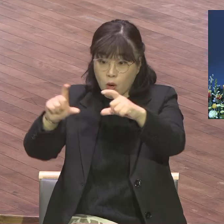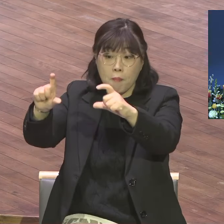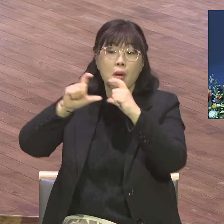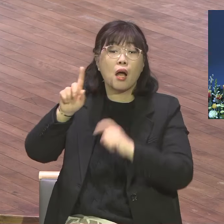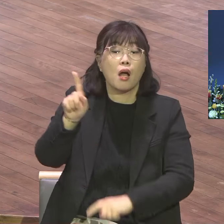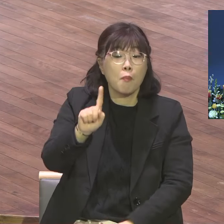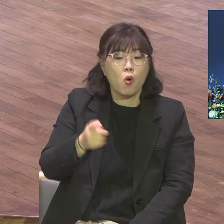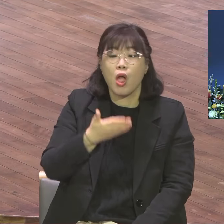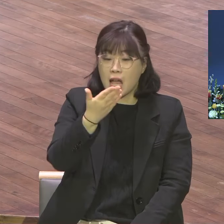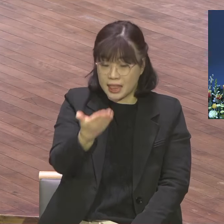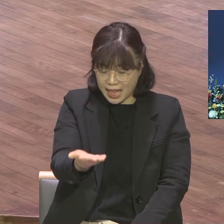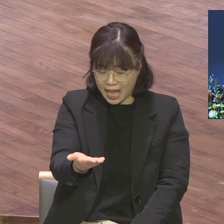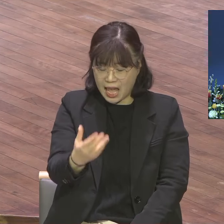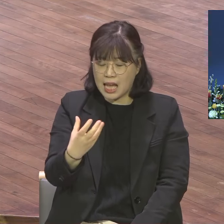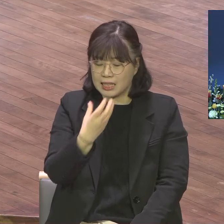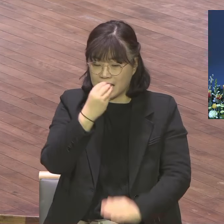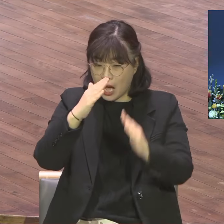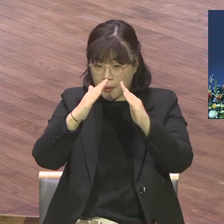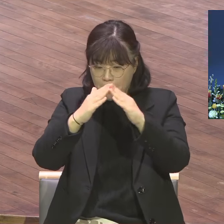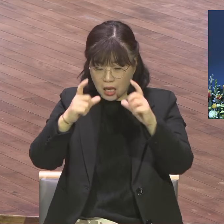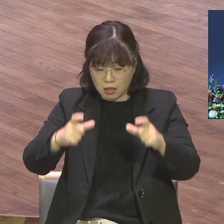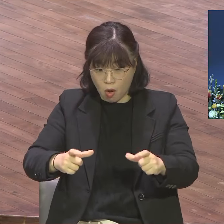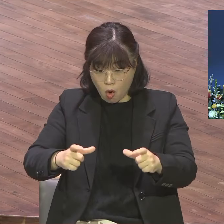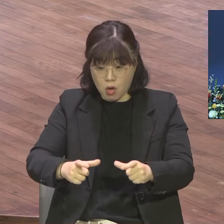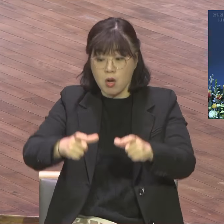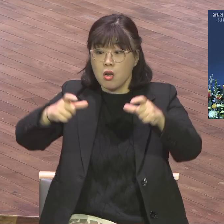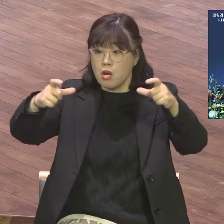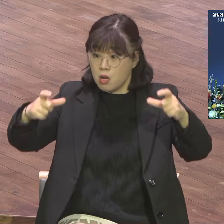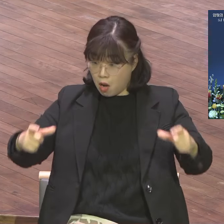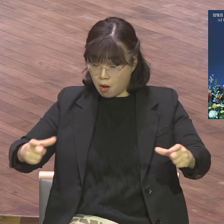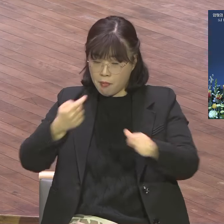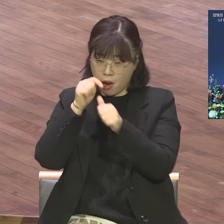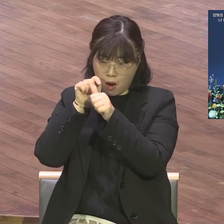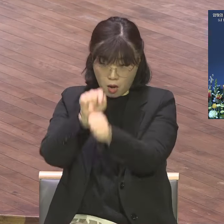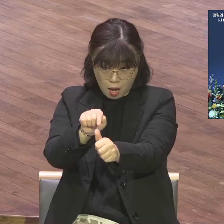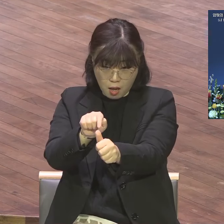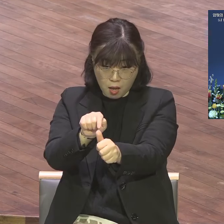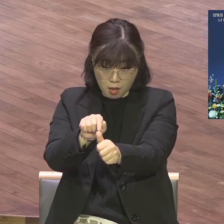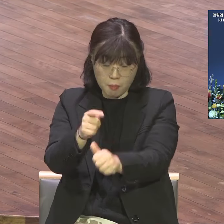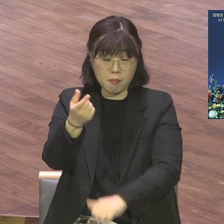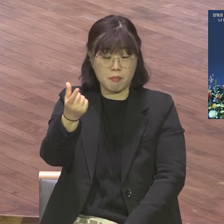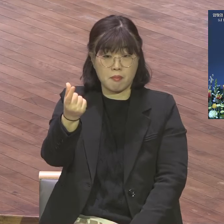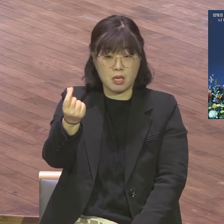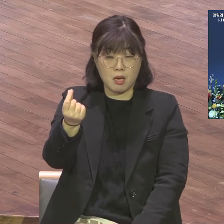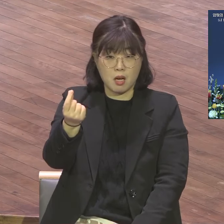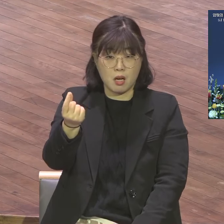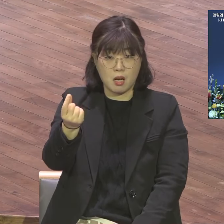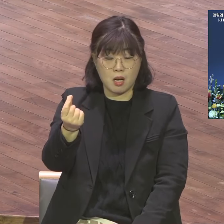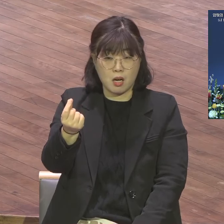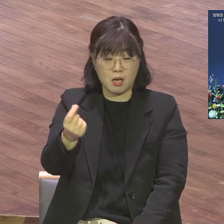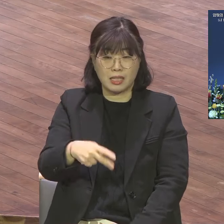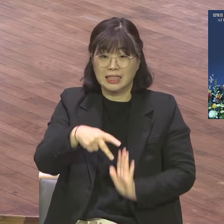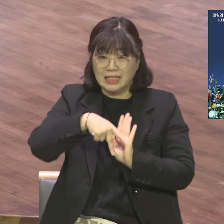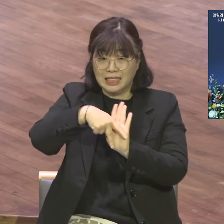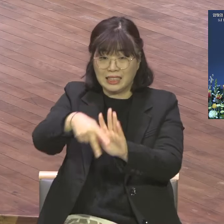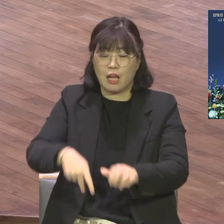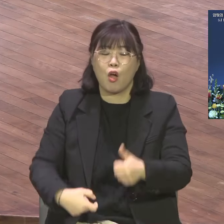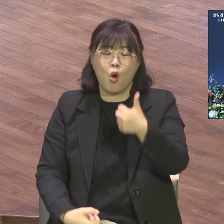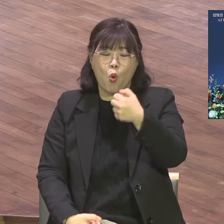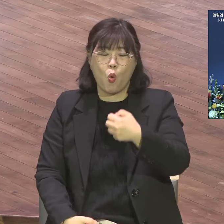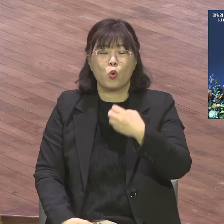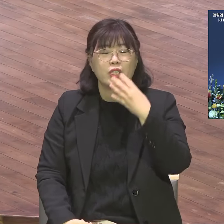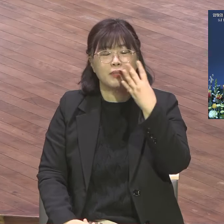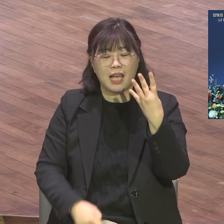장막터를 넓히라라는 성취될 언약의 말씀을 우리에게 주셨습니다. 이사야 54장 2절에